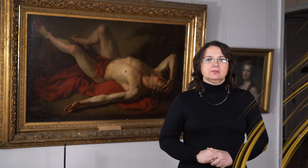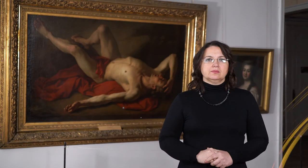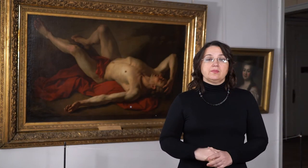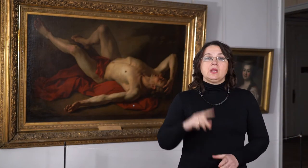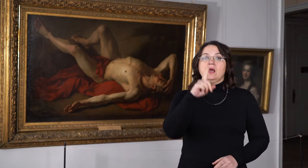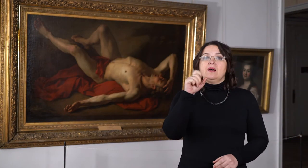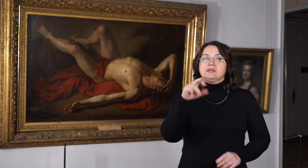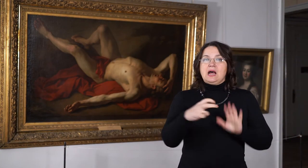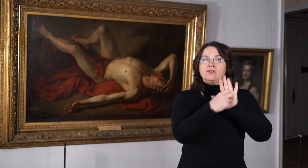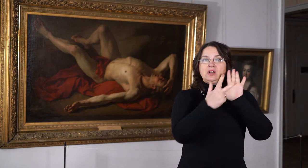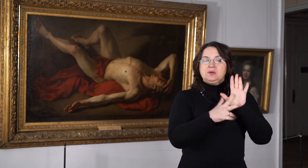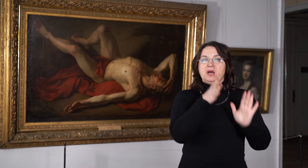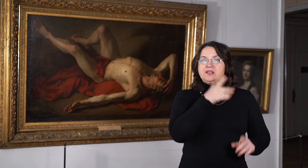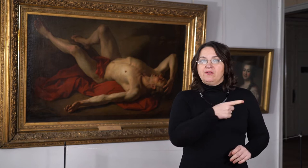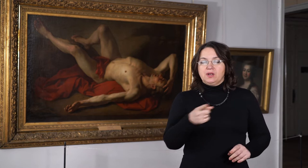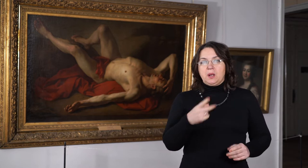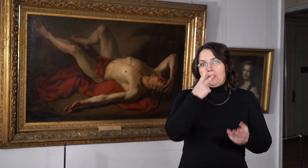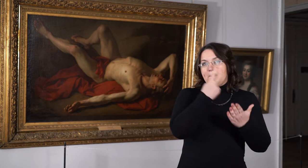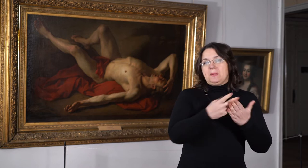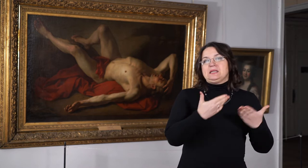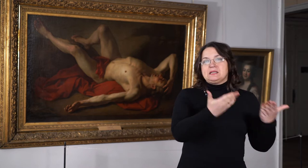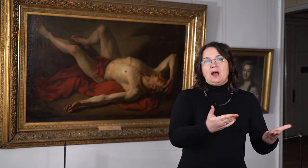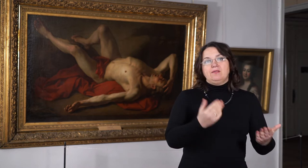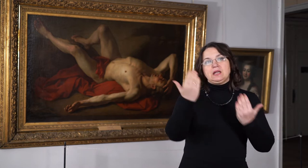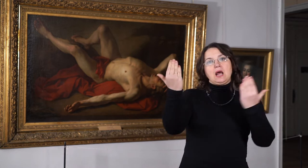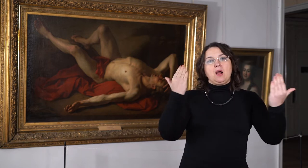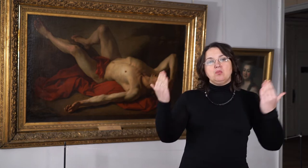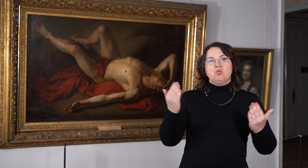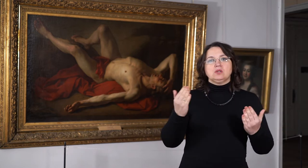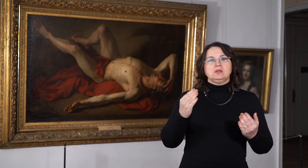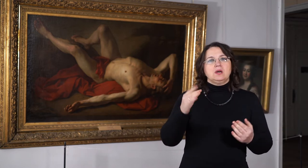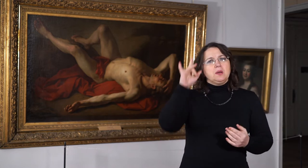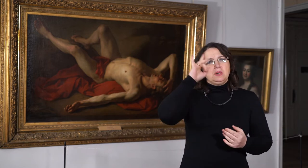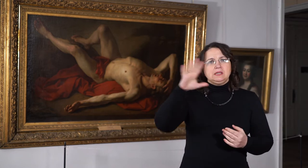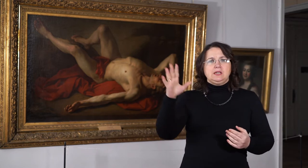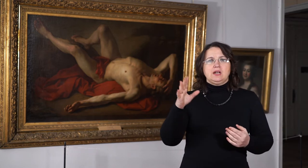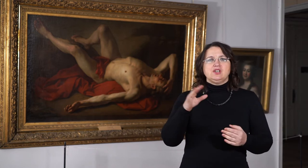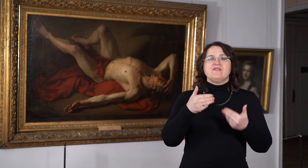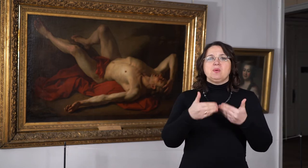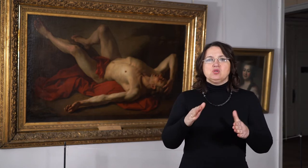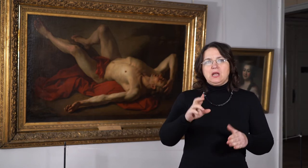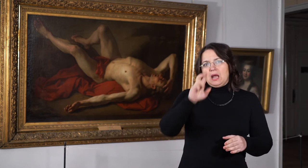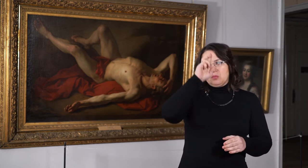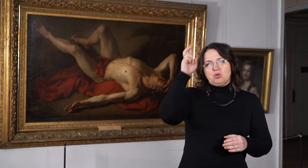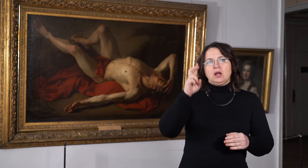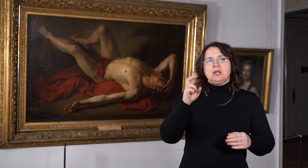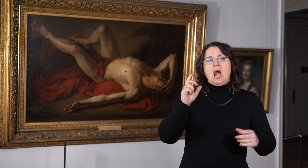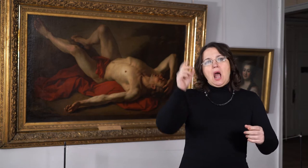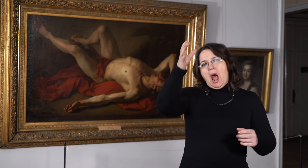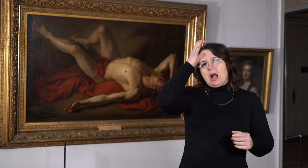В зале XVIII века представлены работы блестящих выпускников Императорской академии художеств в Петербурге